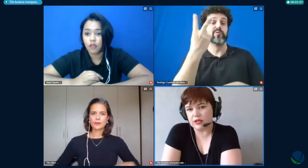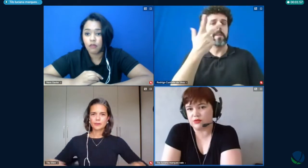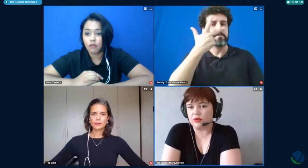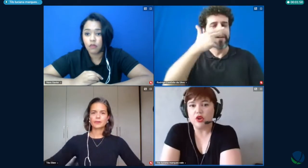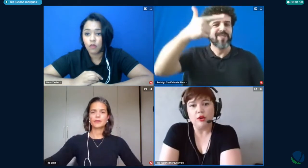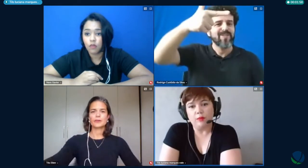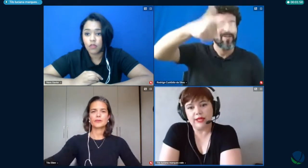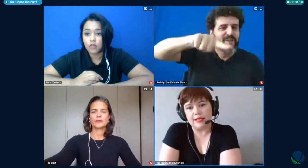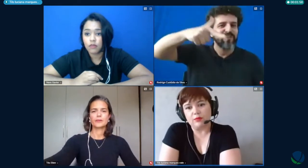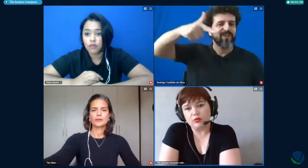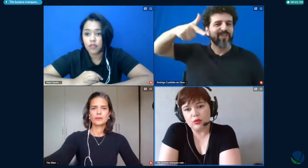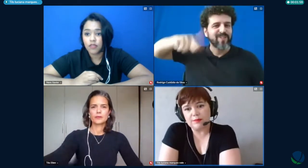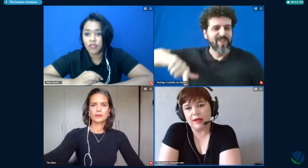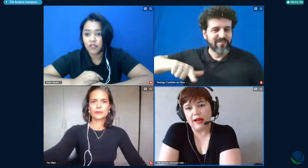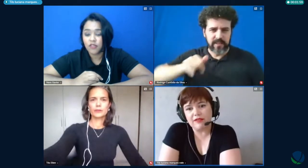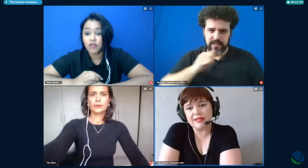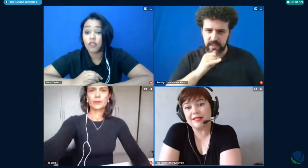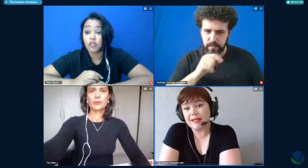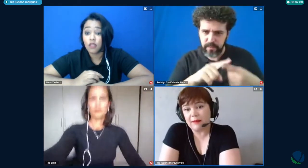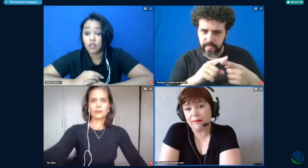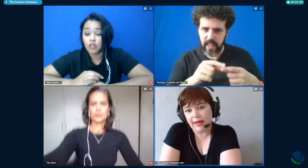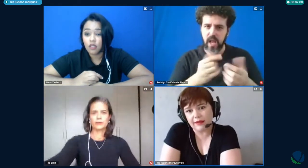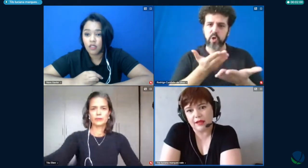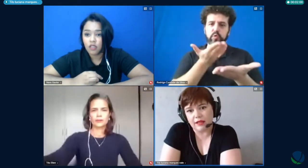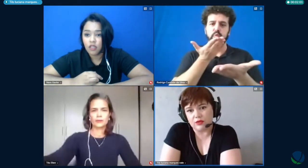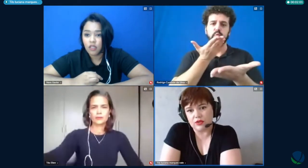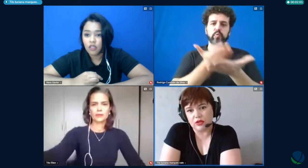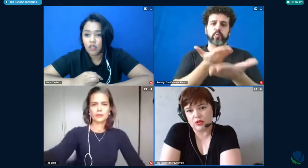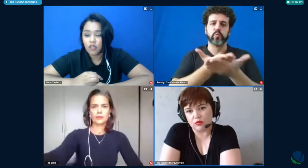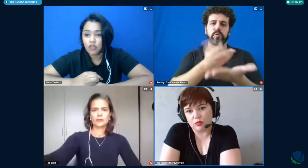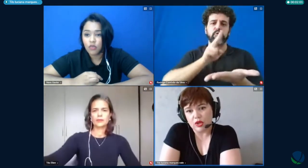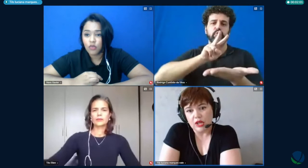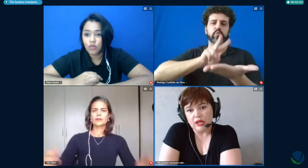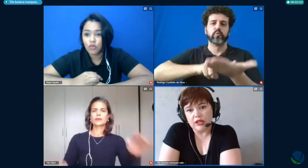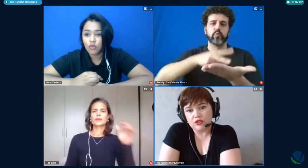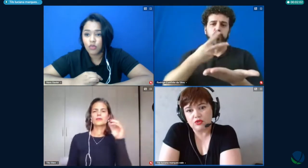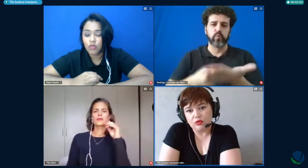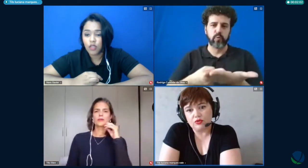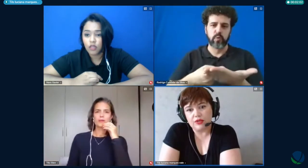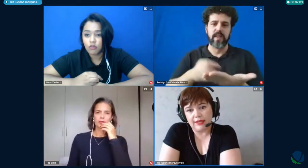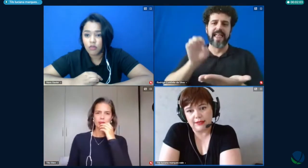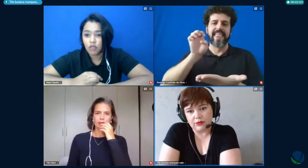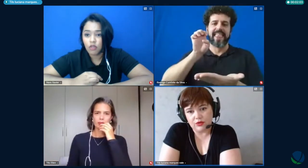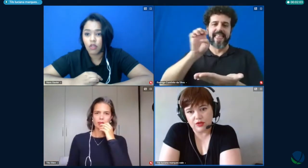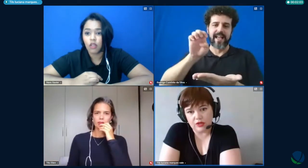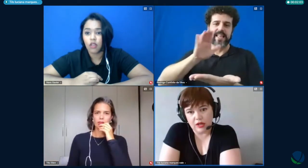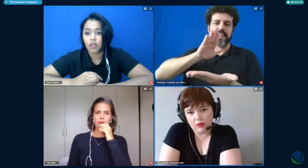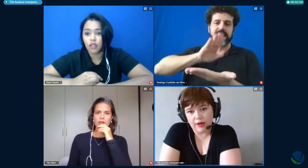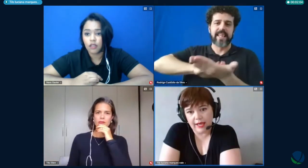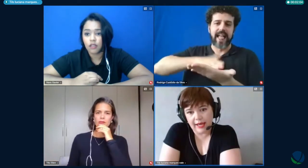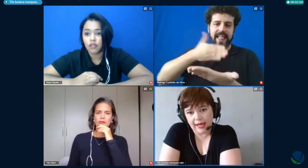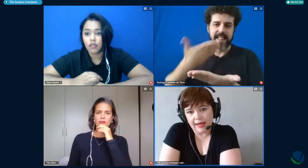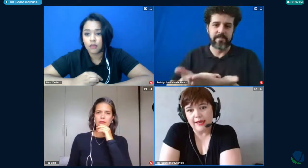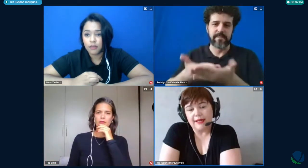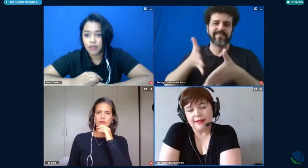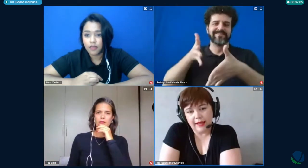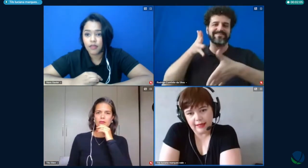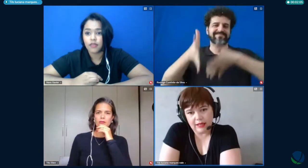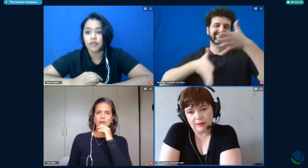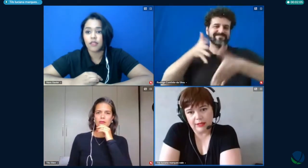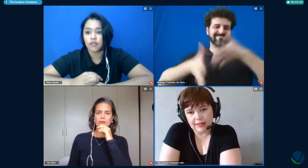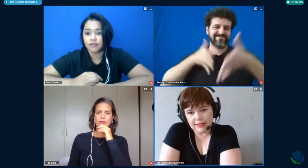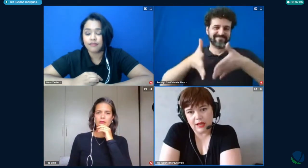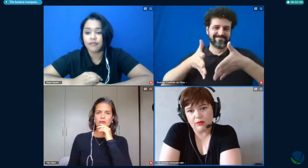no seu texto. Por exemplo, duas palavras que se repetem aí no seu resumo. Estudos da tradução e